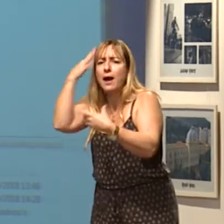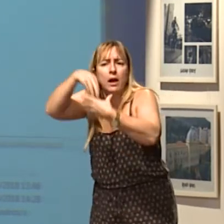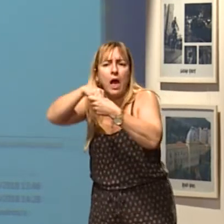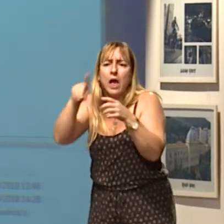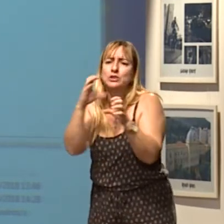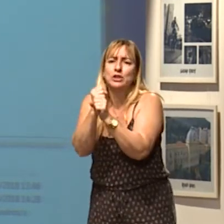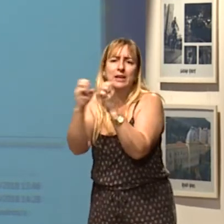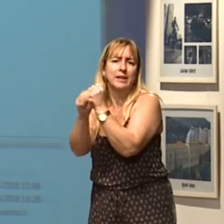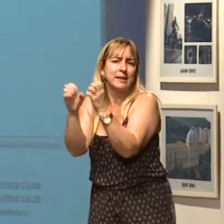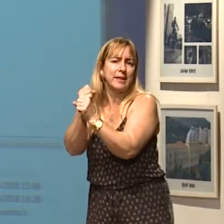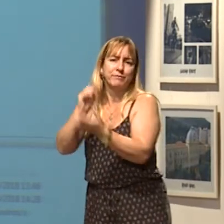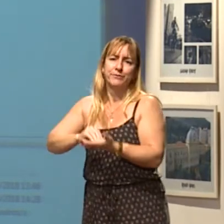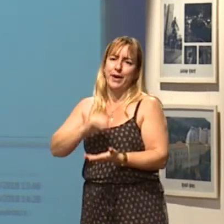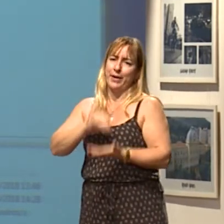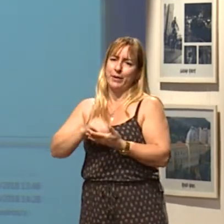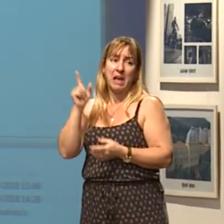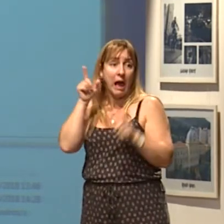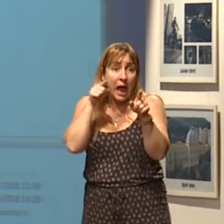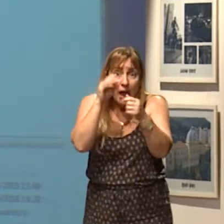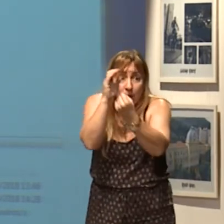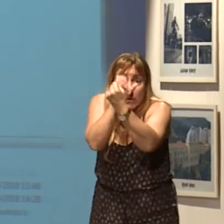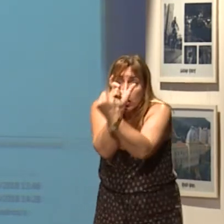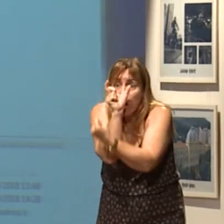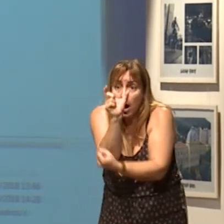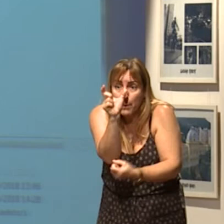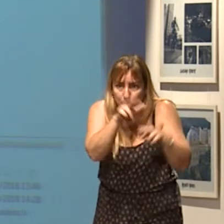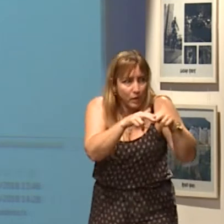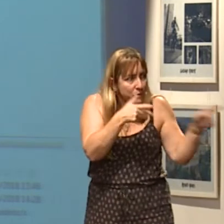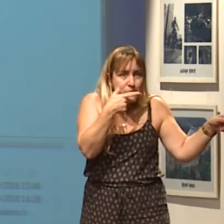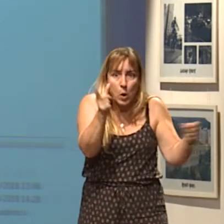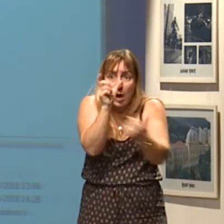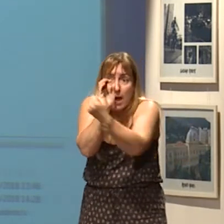existem várias vertentes dentro do feminismo, falta sororidade entre as mulheres.